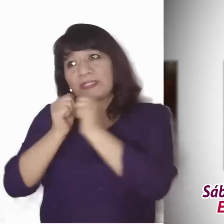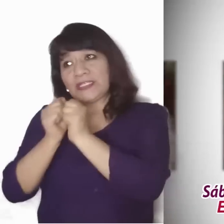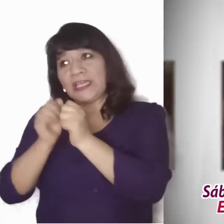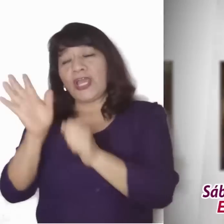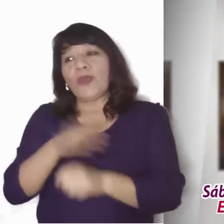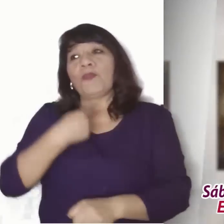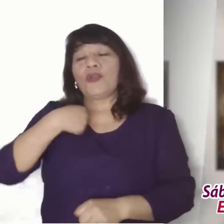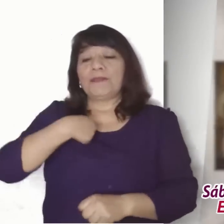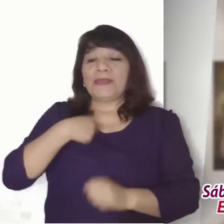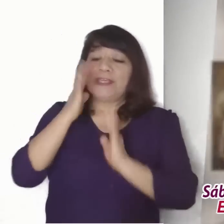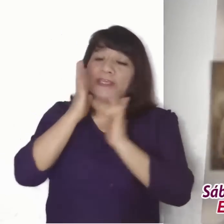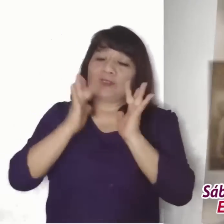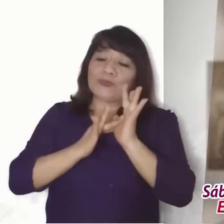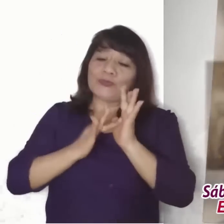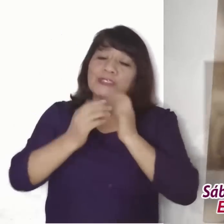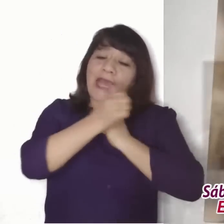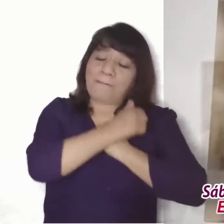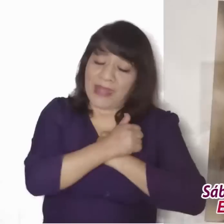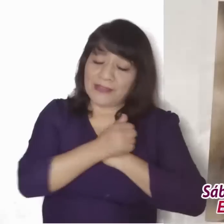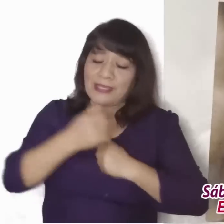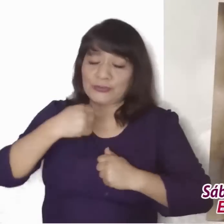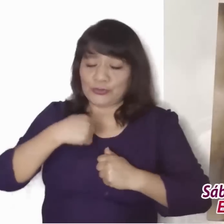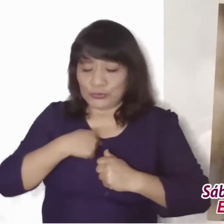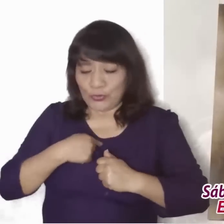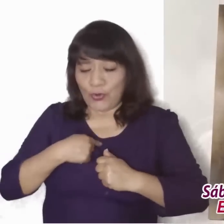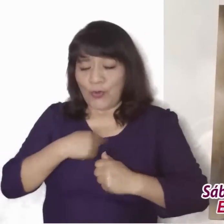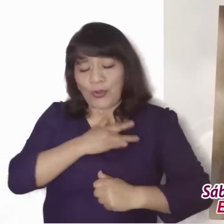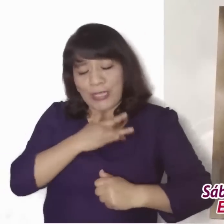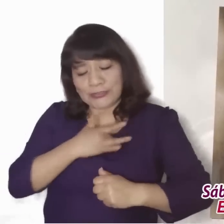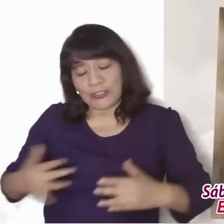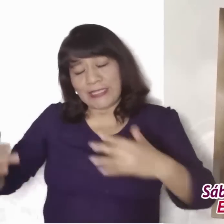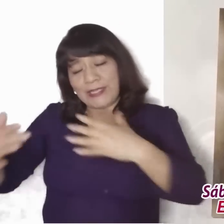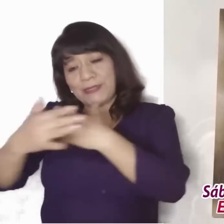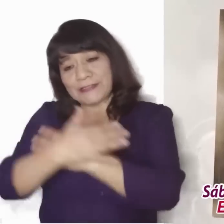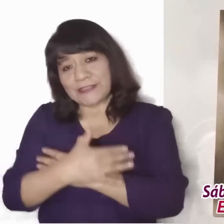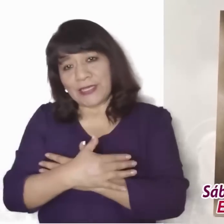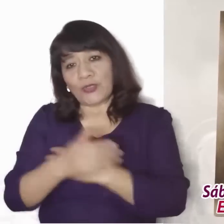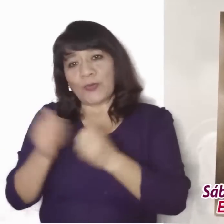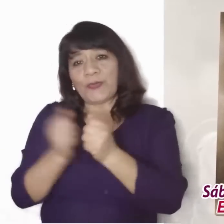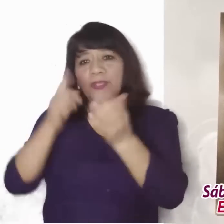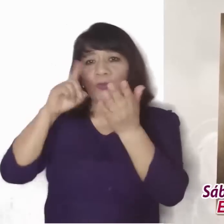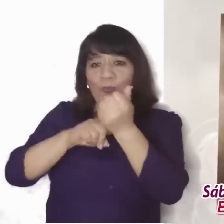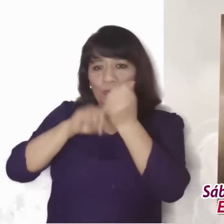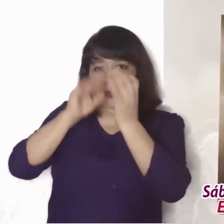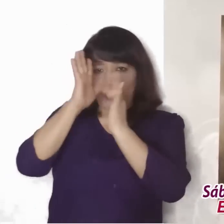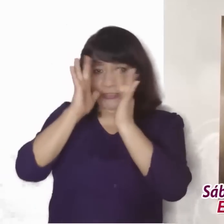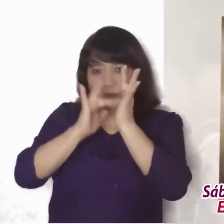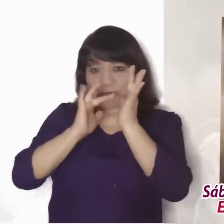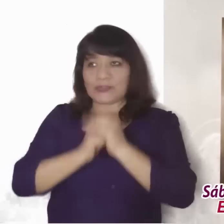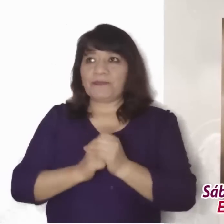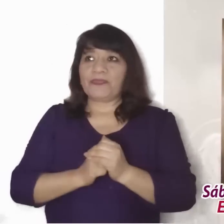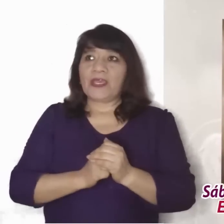amado, mi corazón abrazado, más viva en él que contigo. Sábado